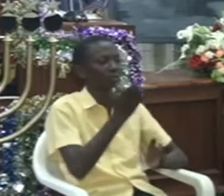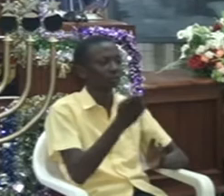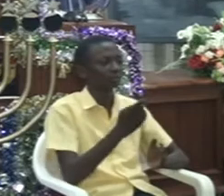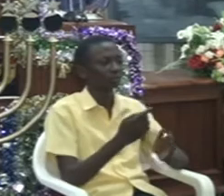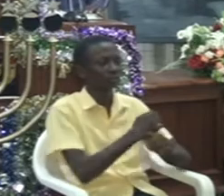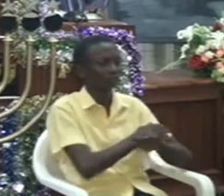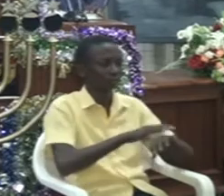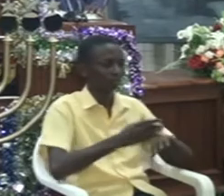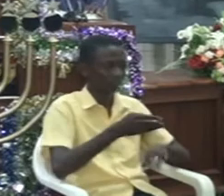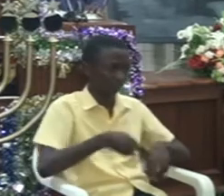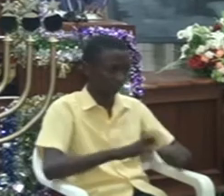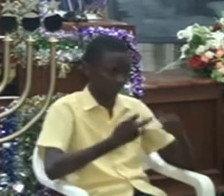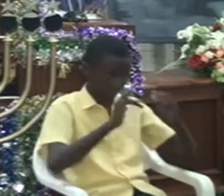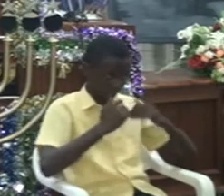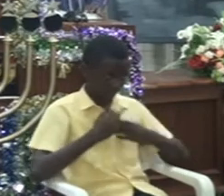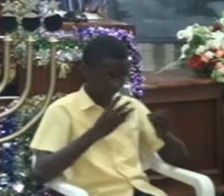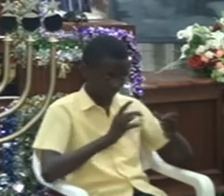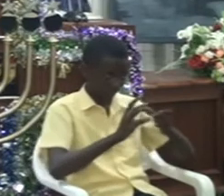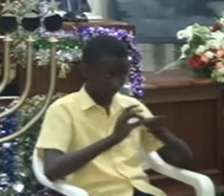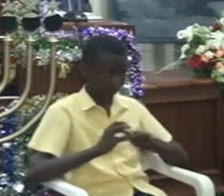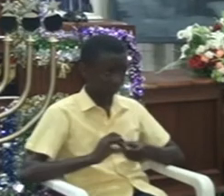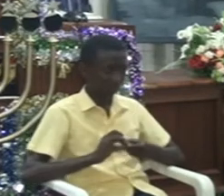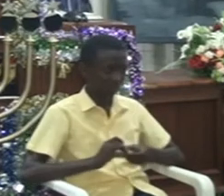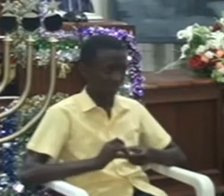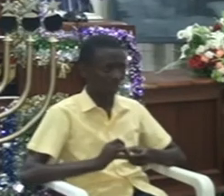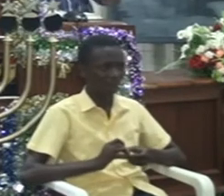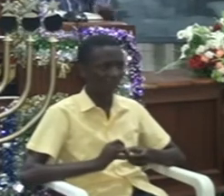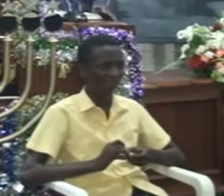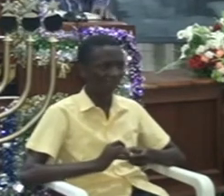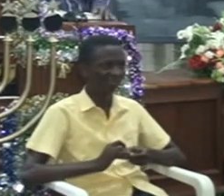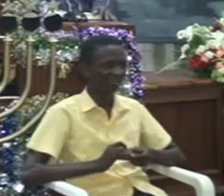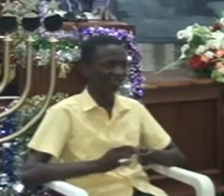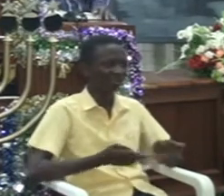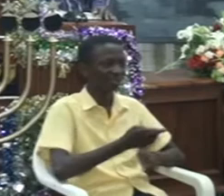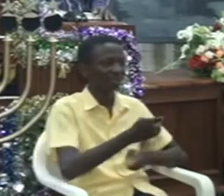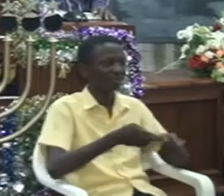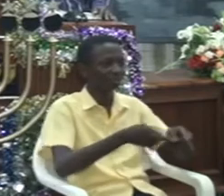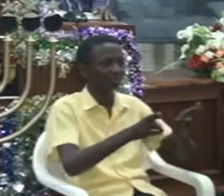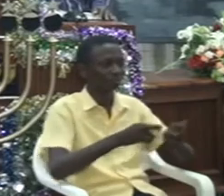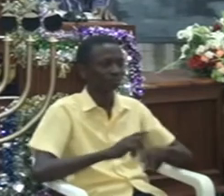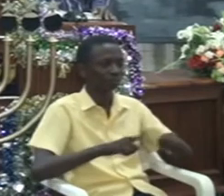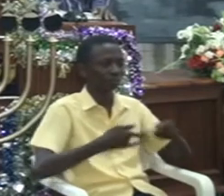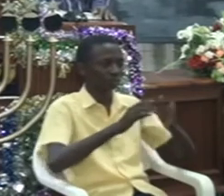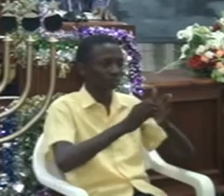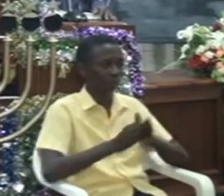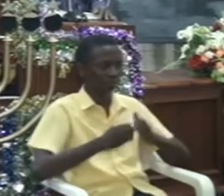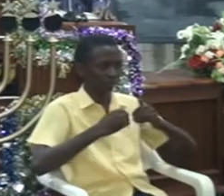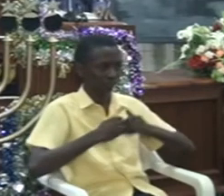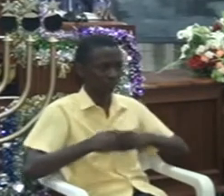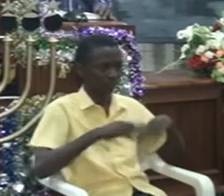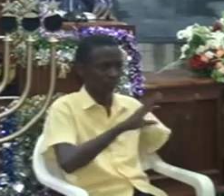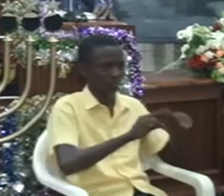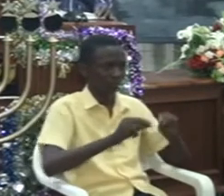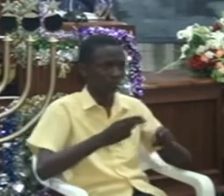na mwai barabara, il y a beaucoup de croisements, huko amo imasanga njia ya mingi mingi, mais on a placé des sentinelles,